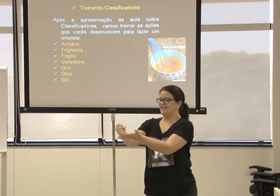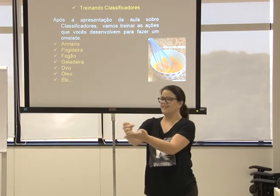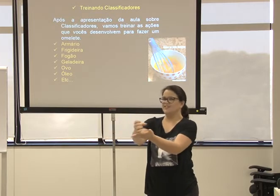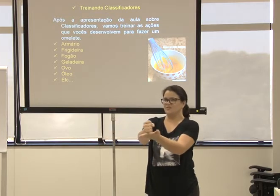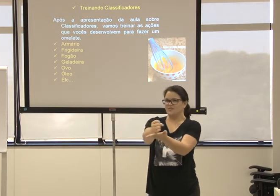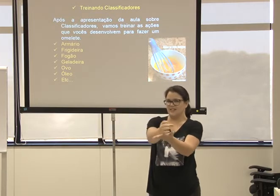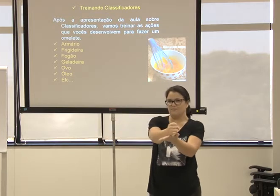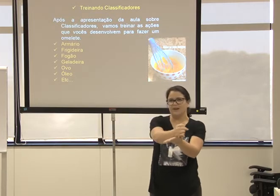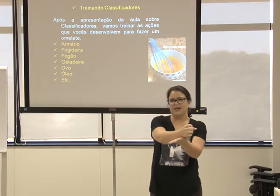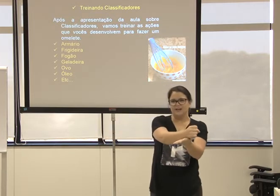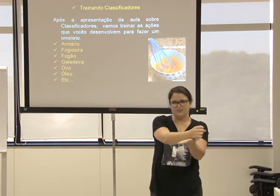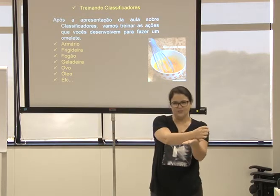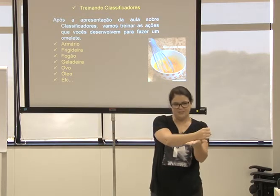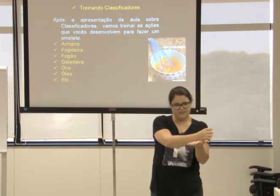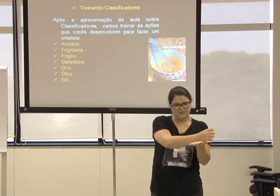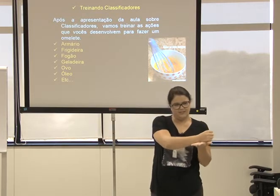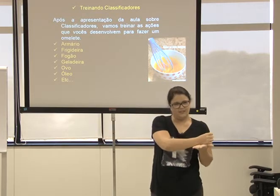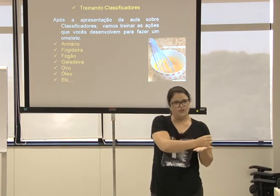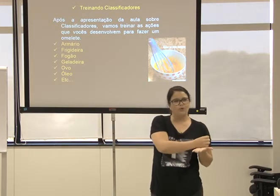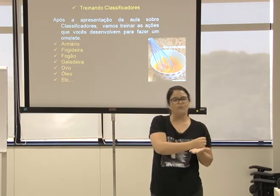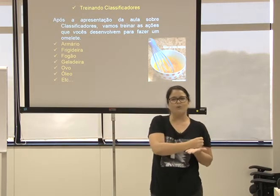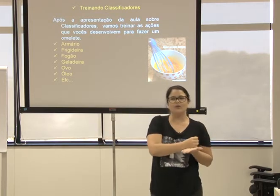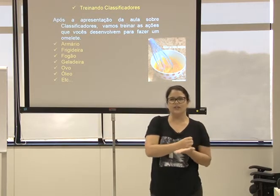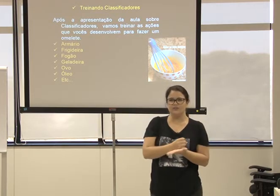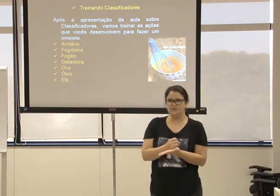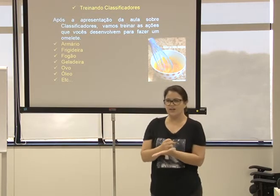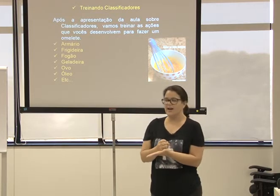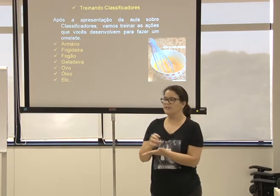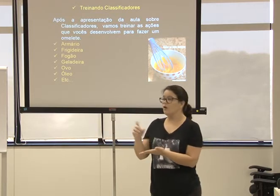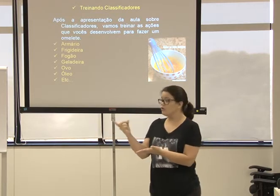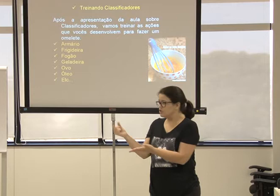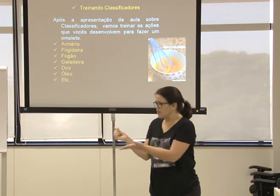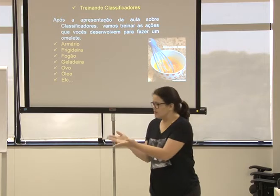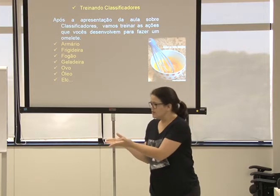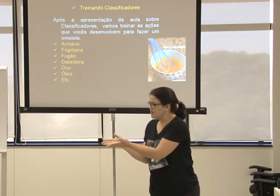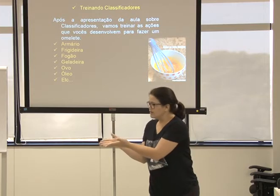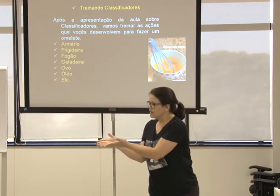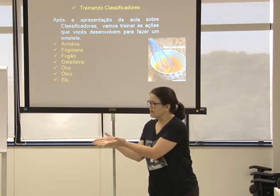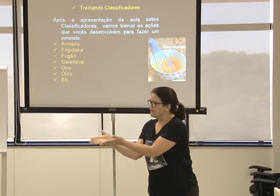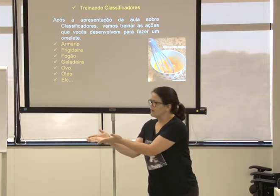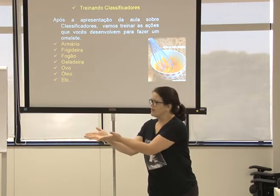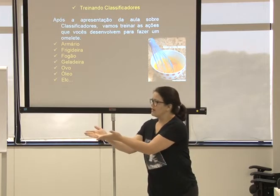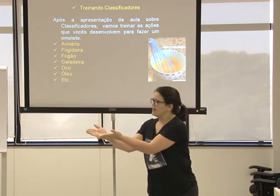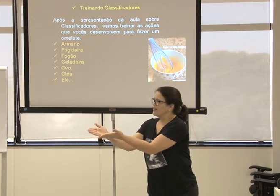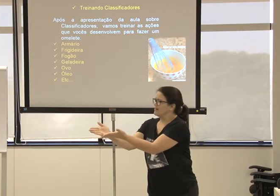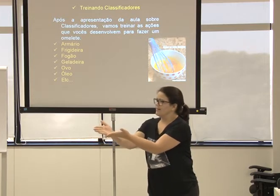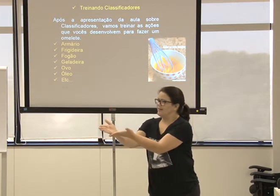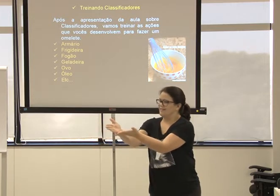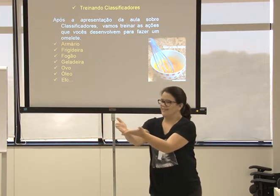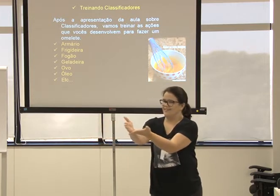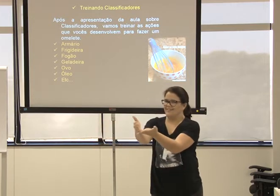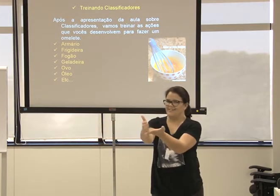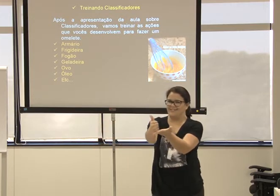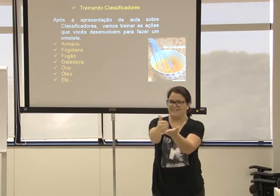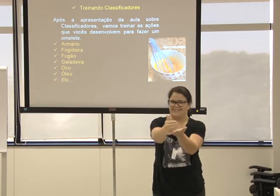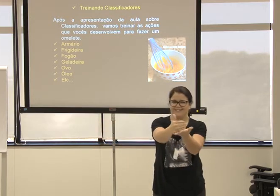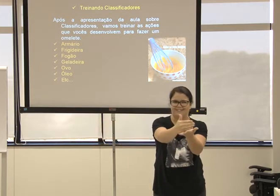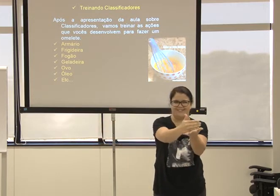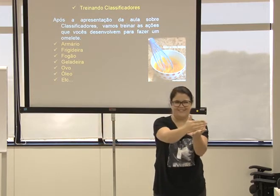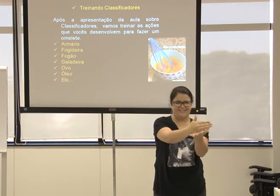De você ir pegando um pouquinho de cada. Ou dinheiro. De cada peito. Eu pensei que era três, cara.